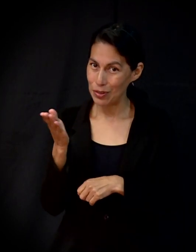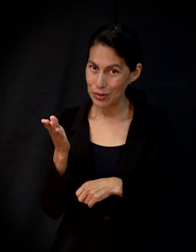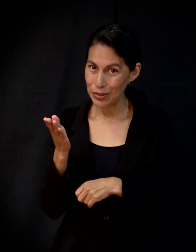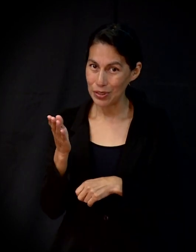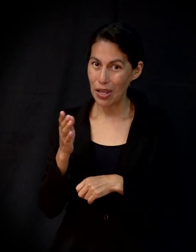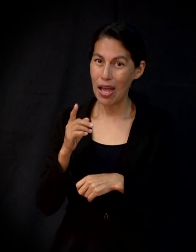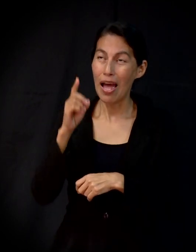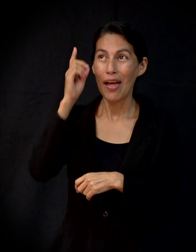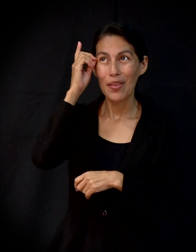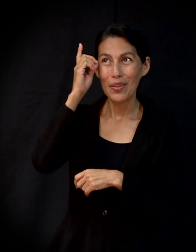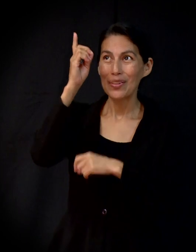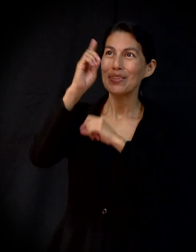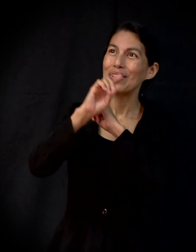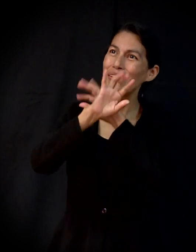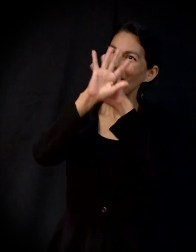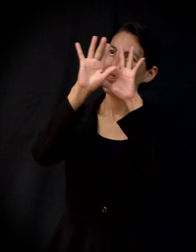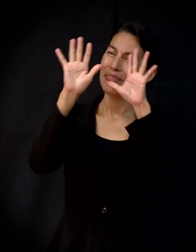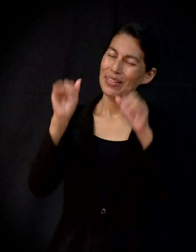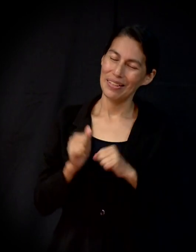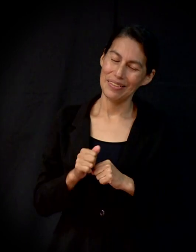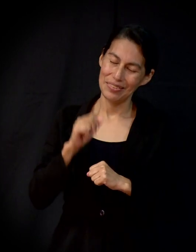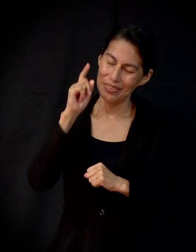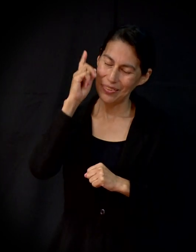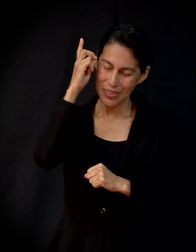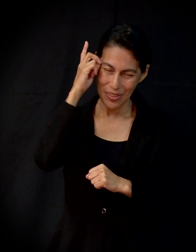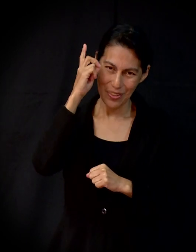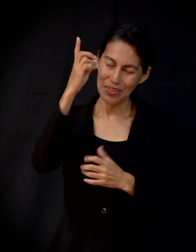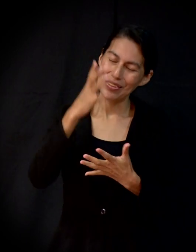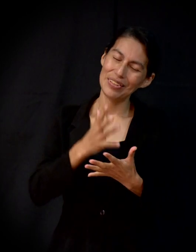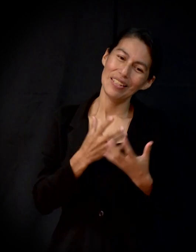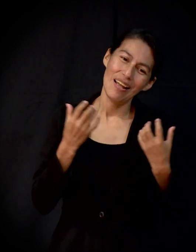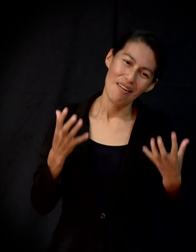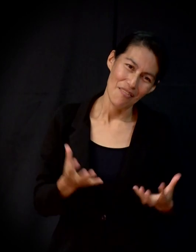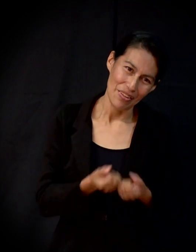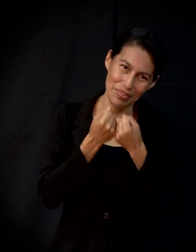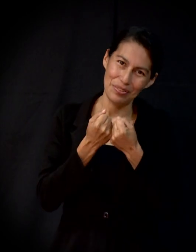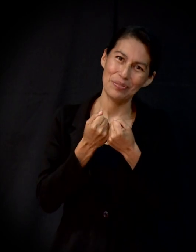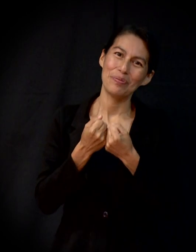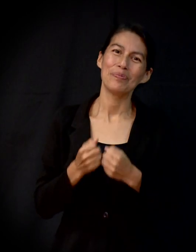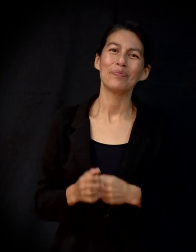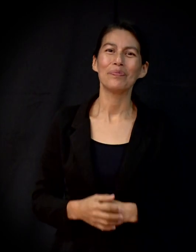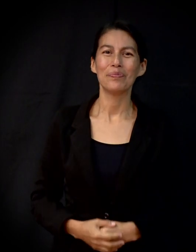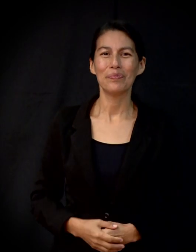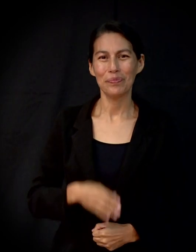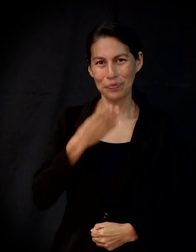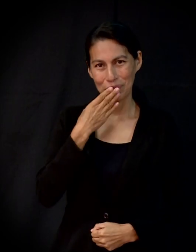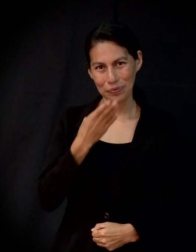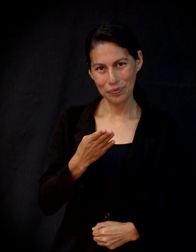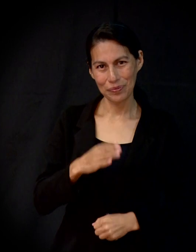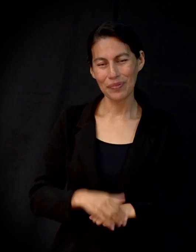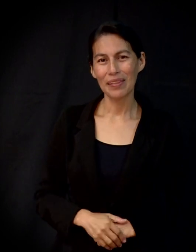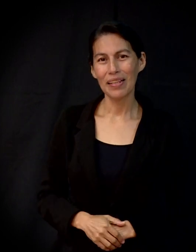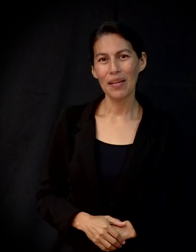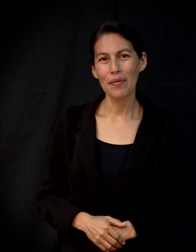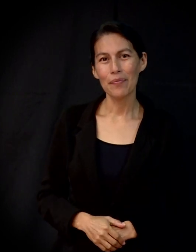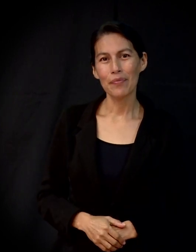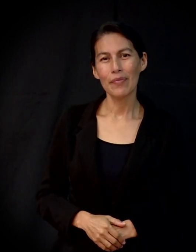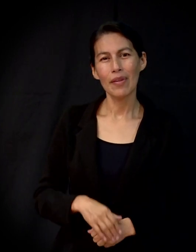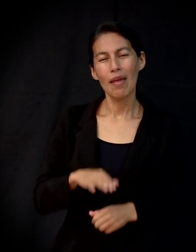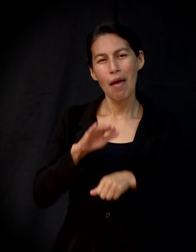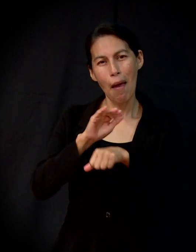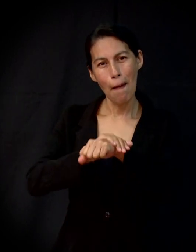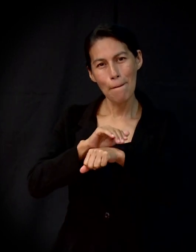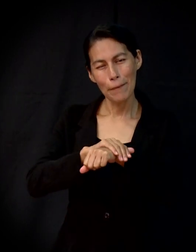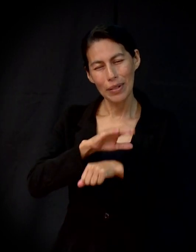en el programa con este gran Dios que está guardando. Muy bien. Quiero